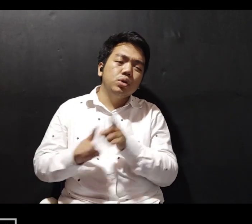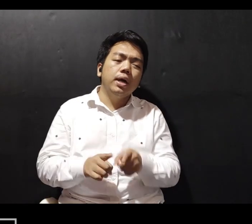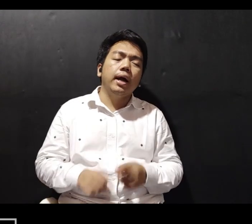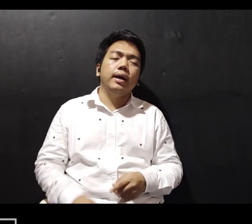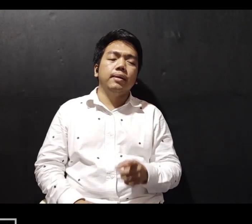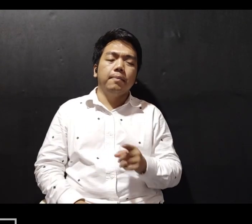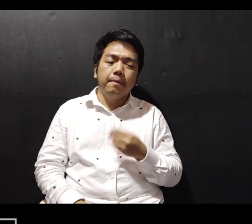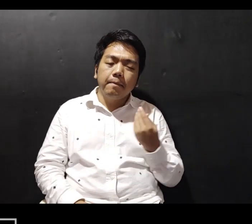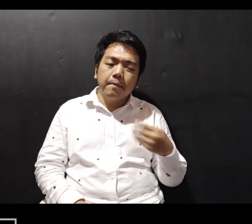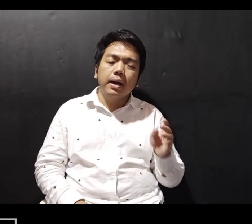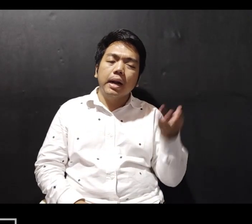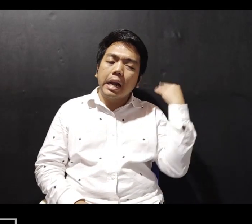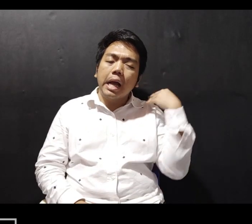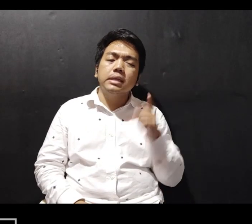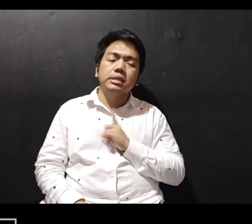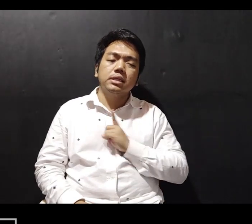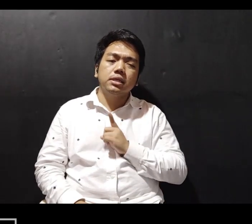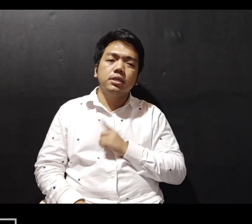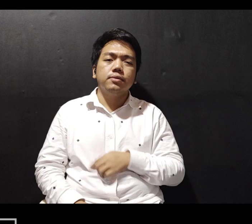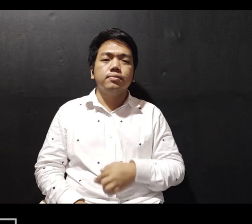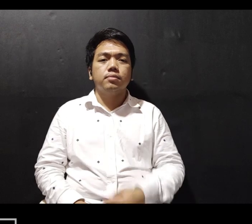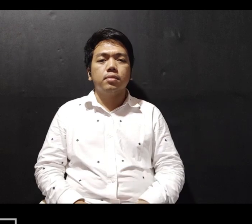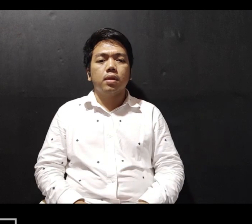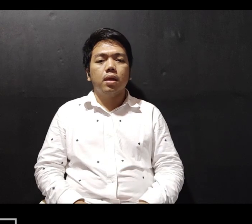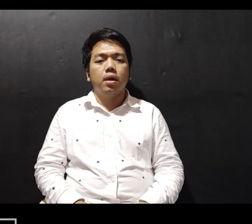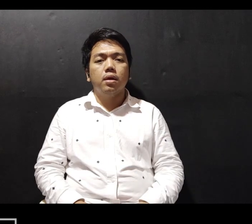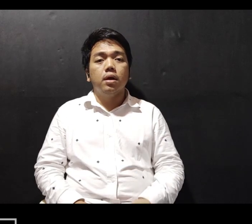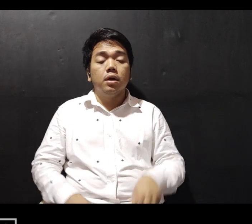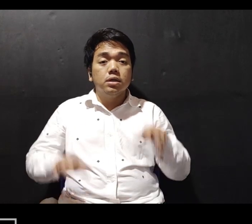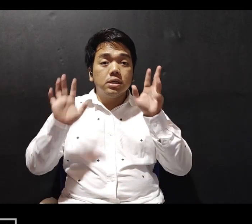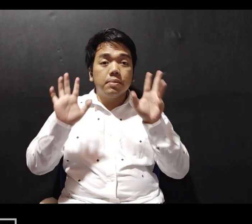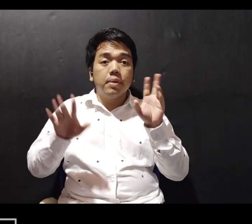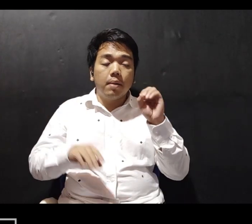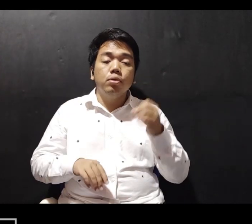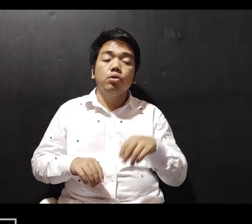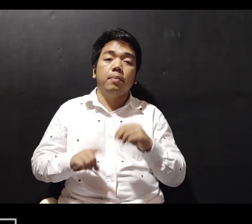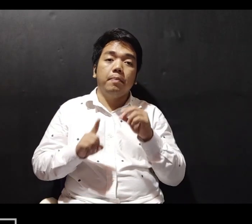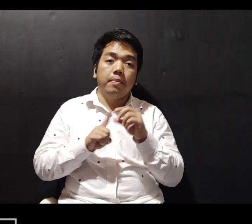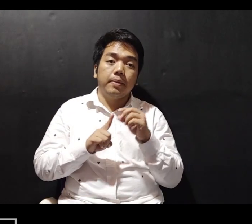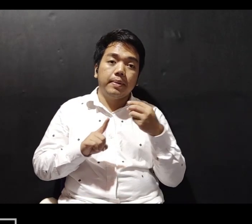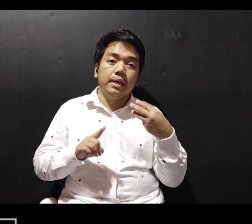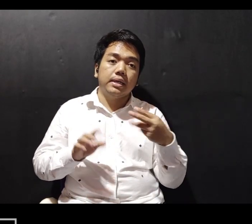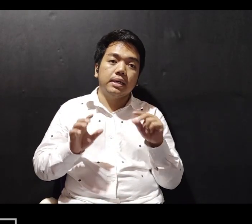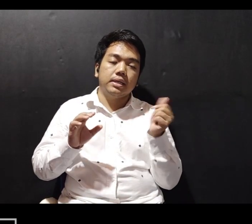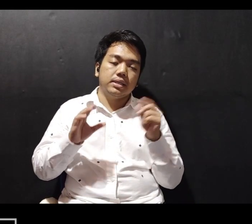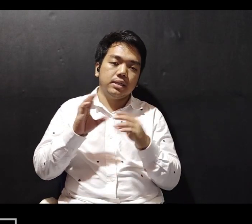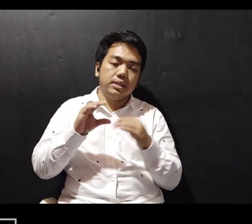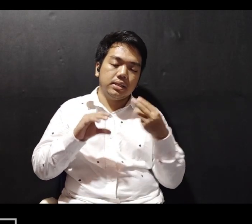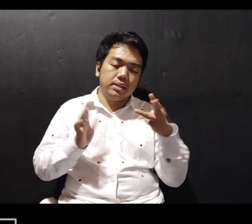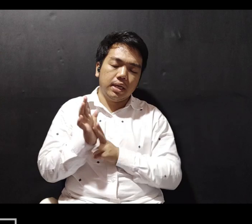bahwa 90% daripada hidup Tuhan Yesus di dunia ini dilewatkan dalam masa